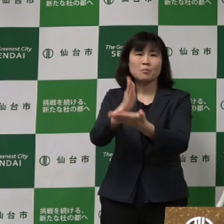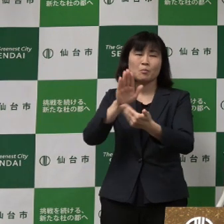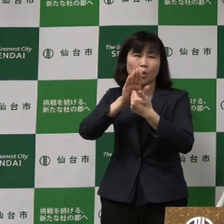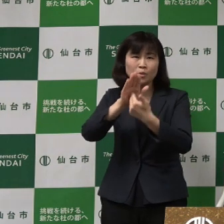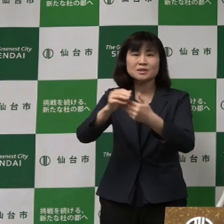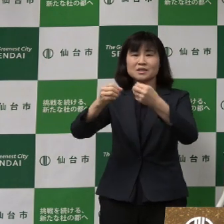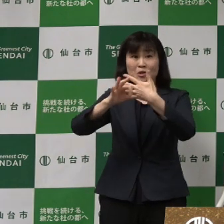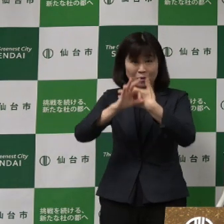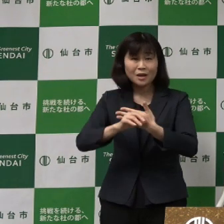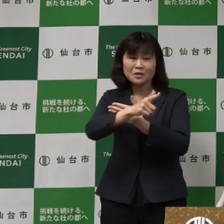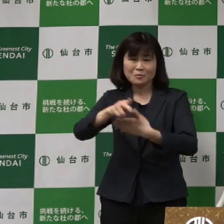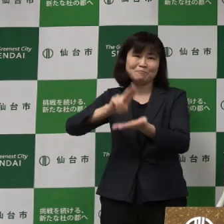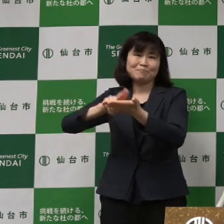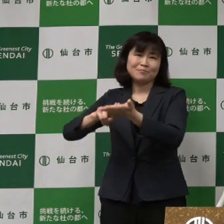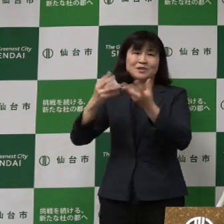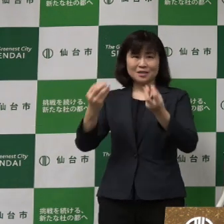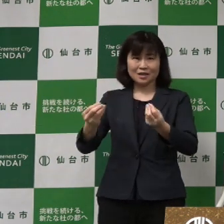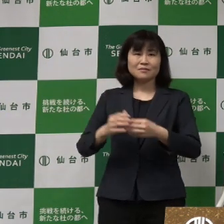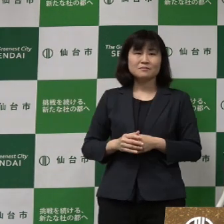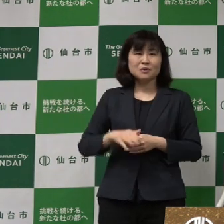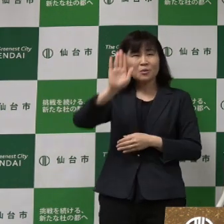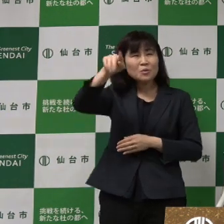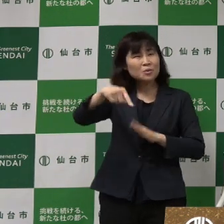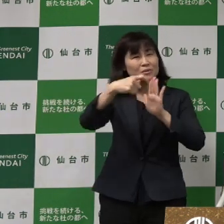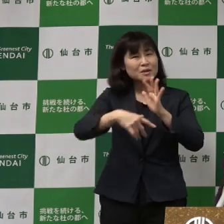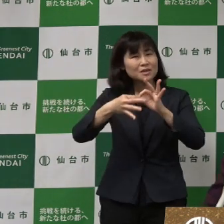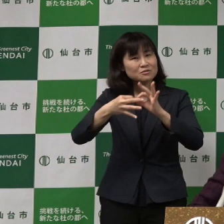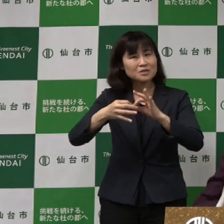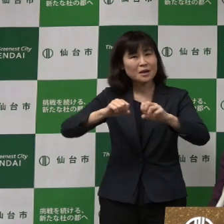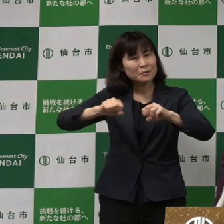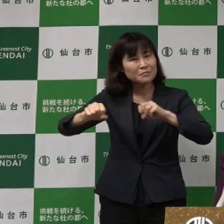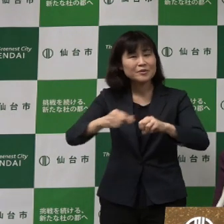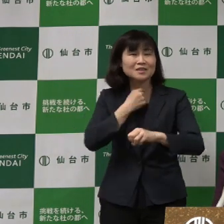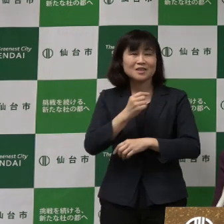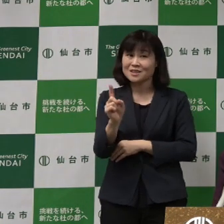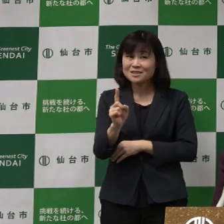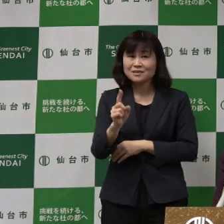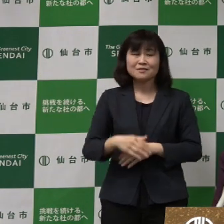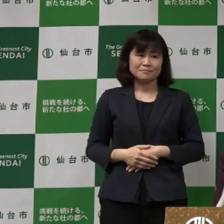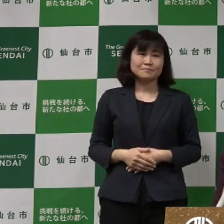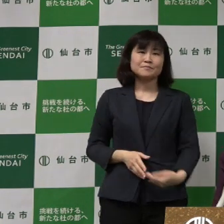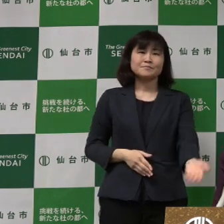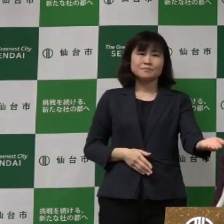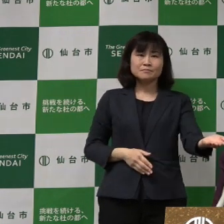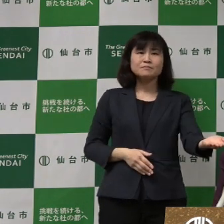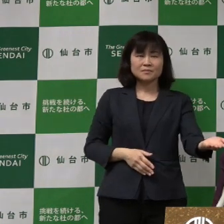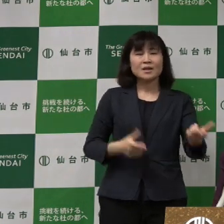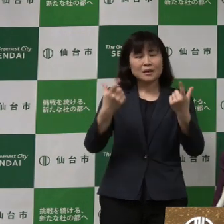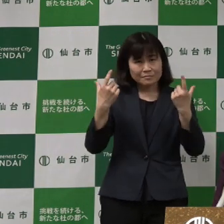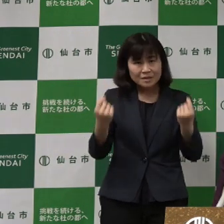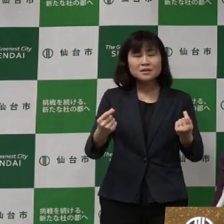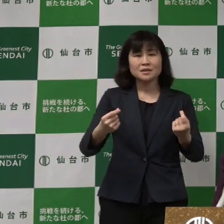案、郡市長はどのように力を入れて対応していただくかを教えてください。 全庁を挙げて、社